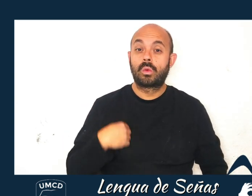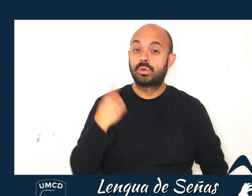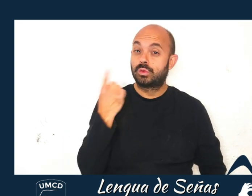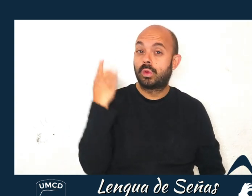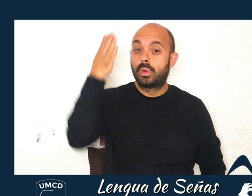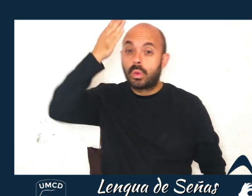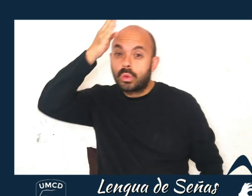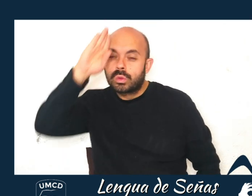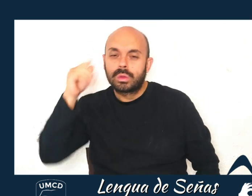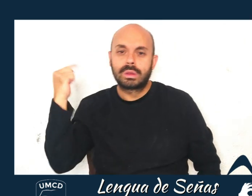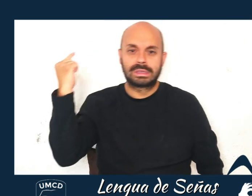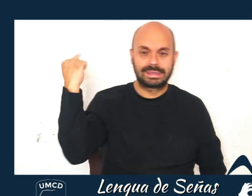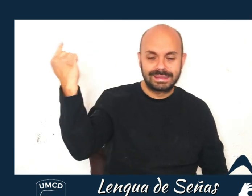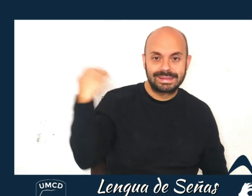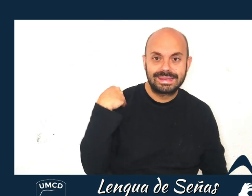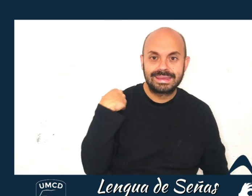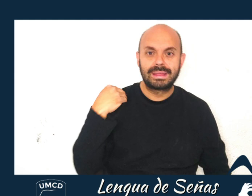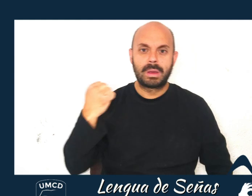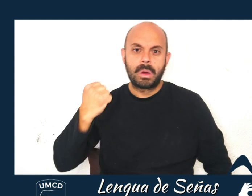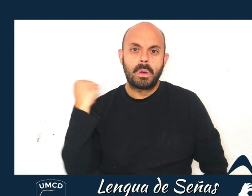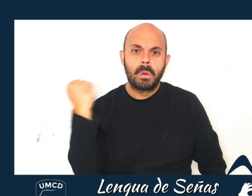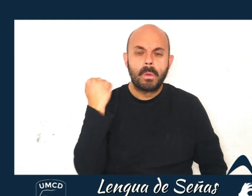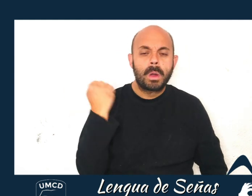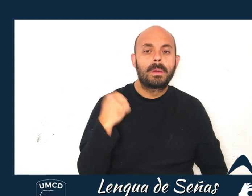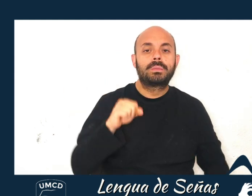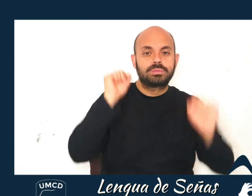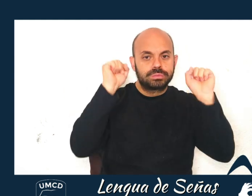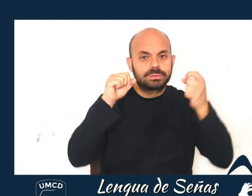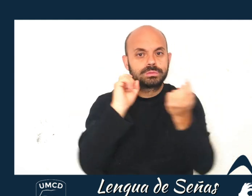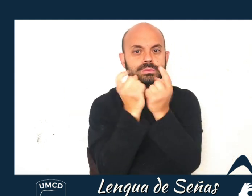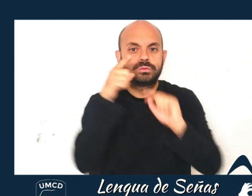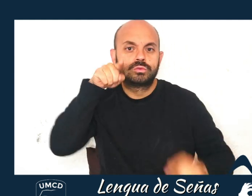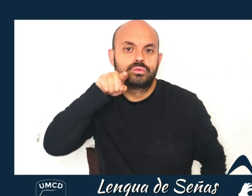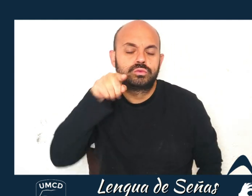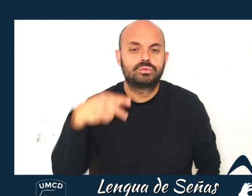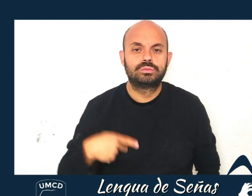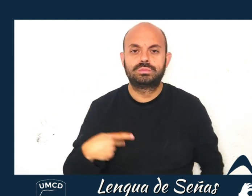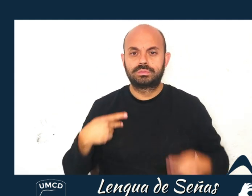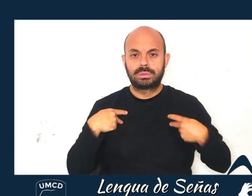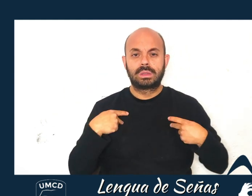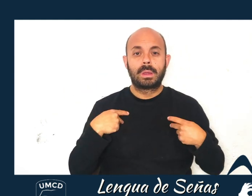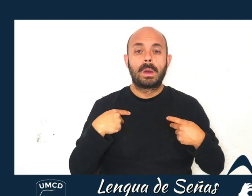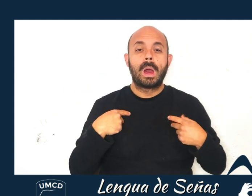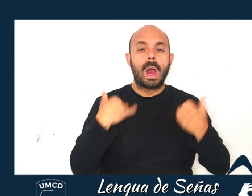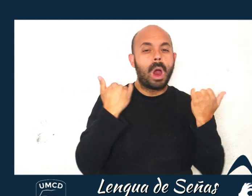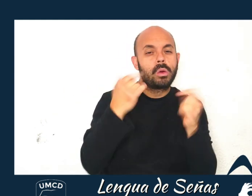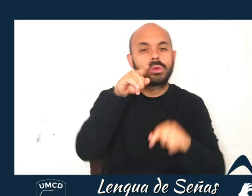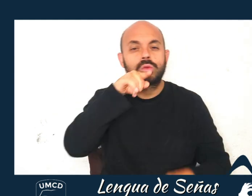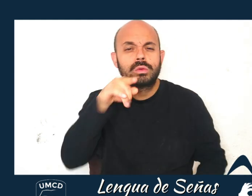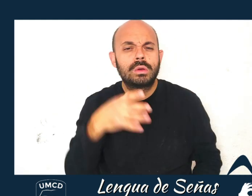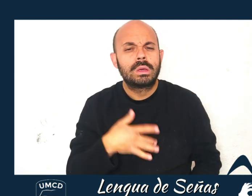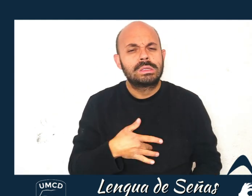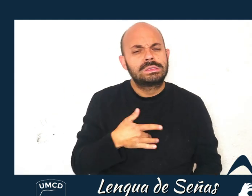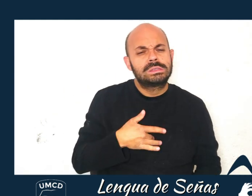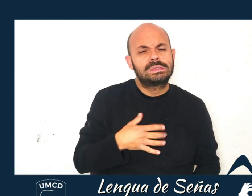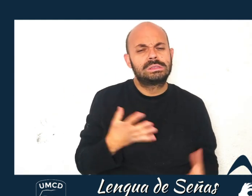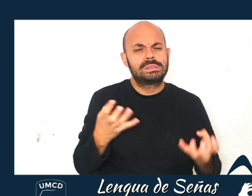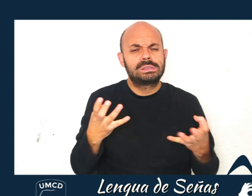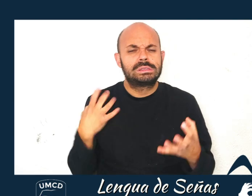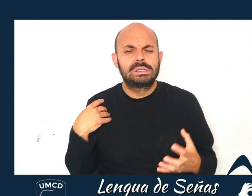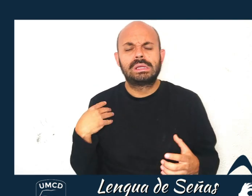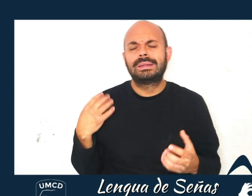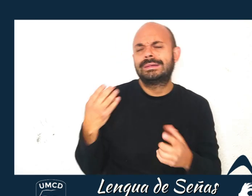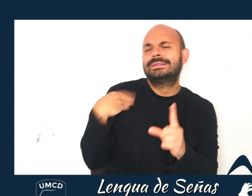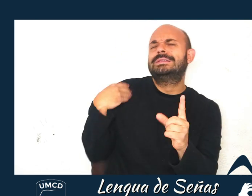Es en Él en donde se encuentra. Y dice que aquel que busca, nos dice este pasaje, aquel que anhela llegar, va a llegar